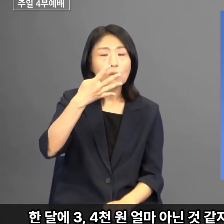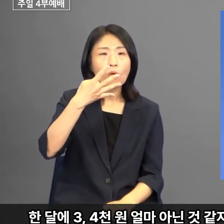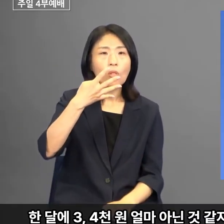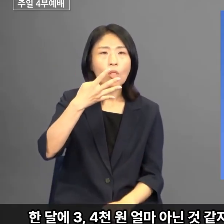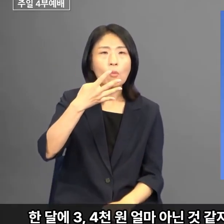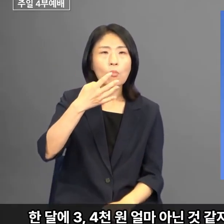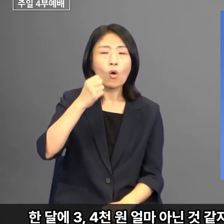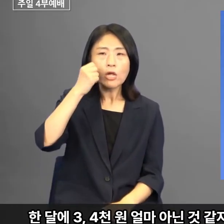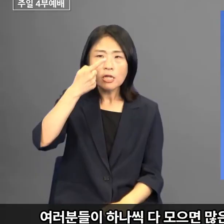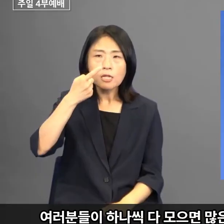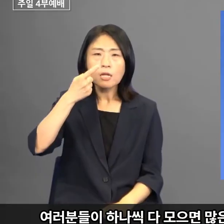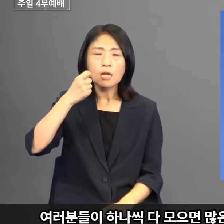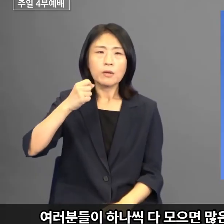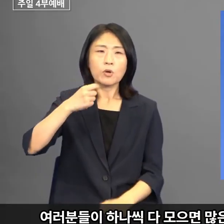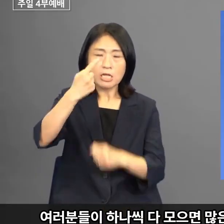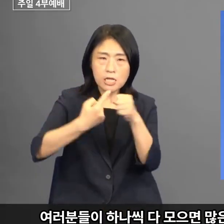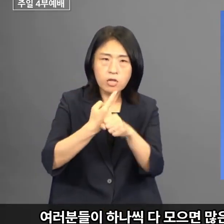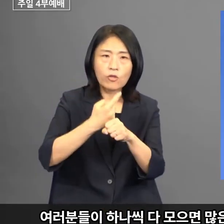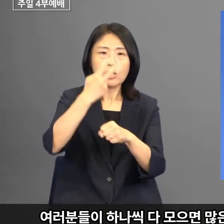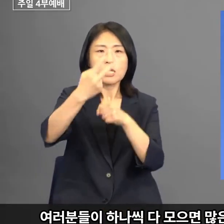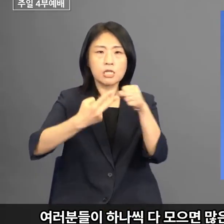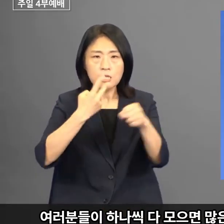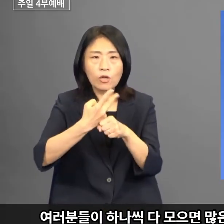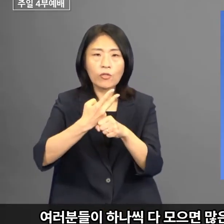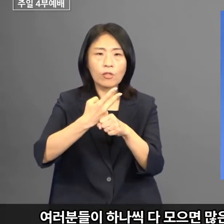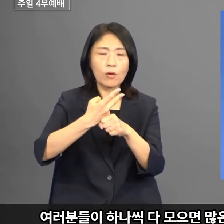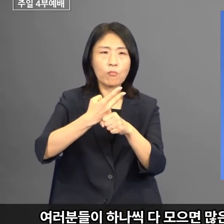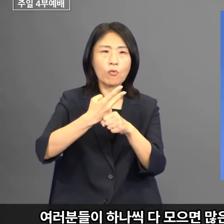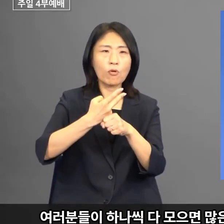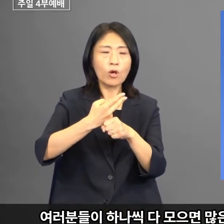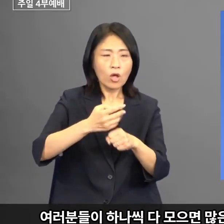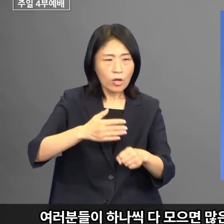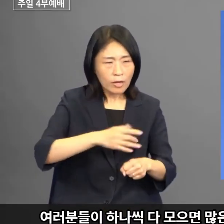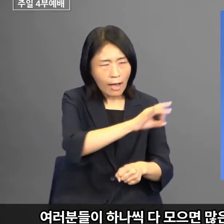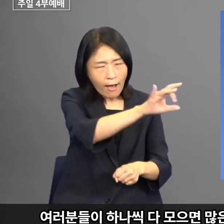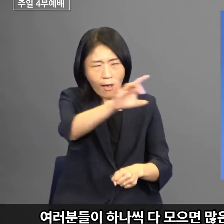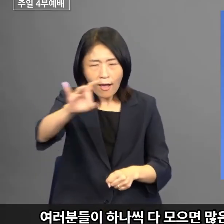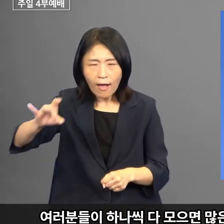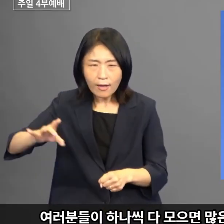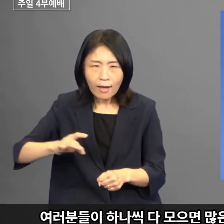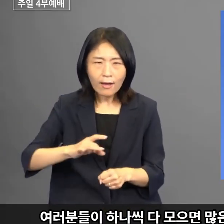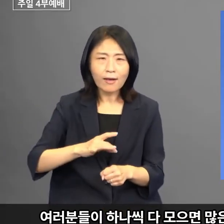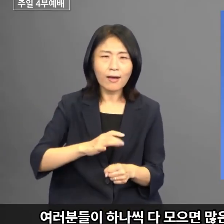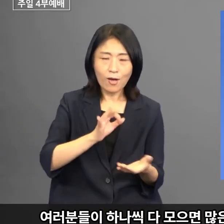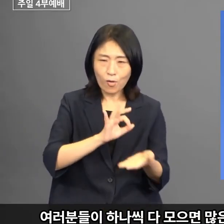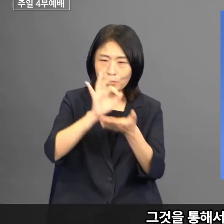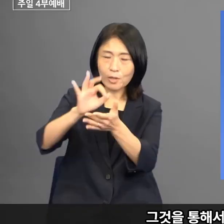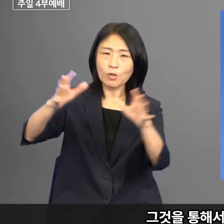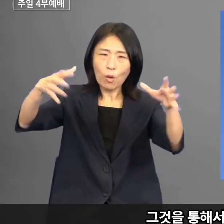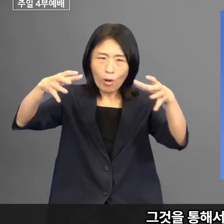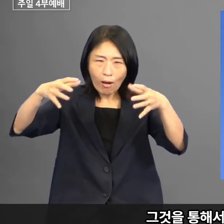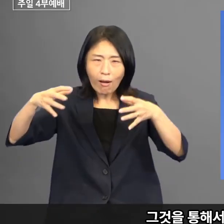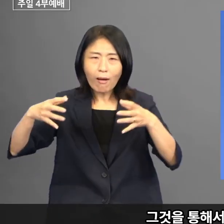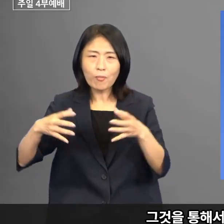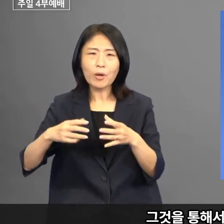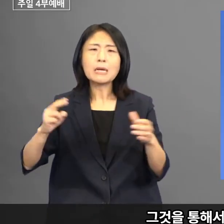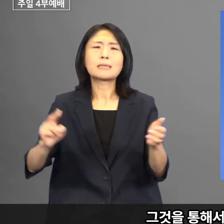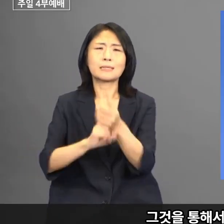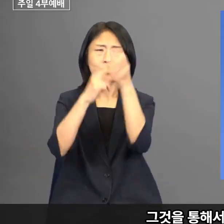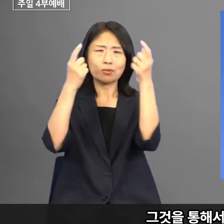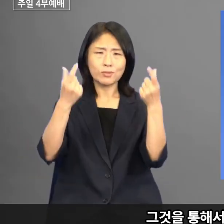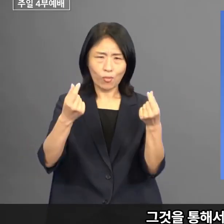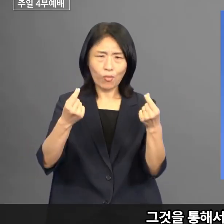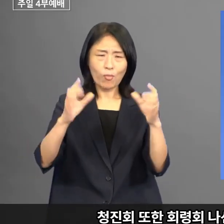모이면 2년이 모이면 여러분들이 하나씩 다 모으면 많은 금액에 대해 마치 오병이어 기적처럼 그것을 통해서